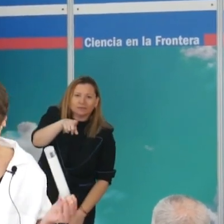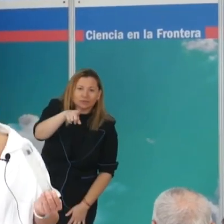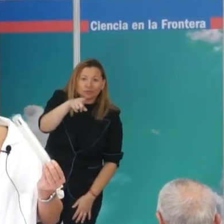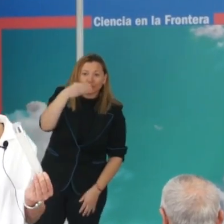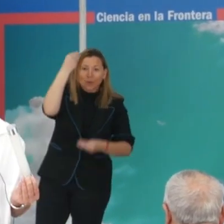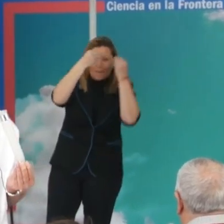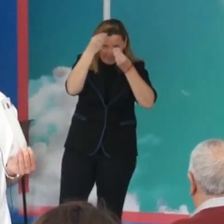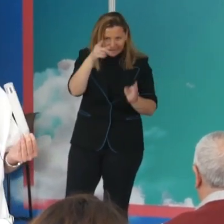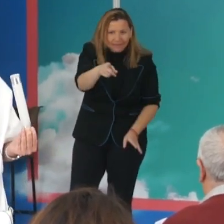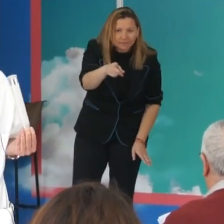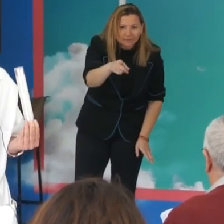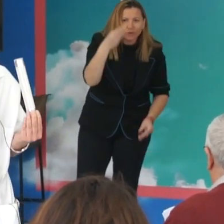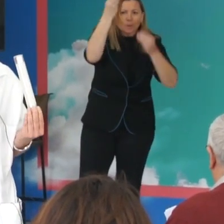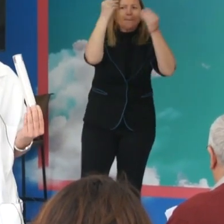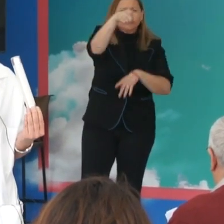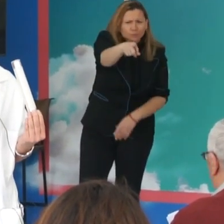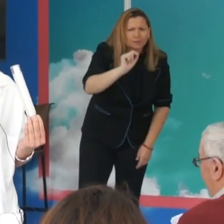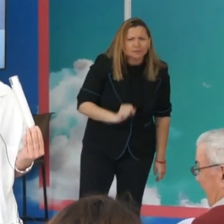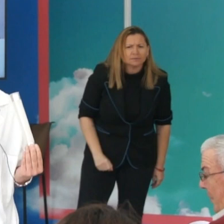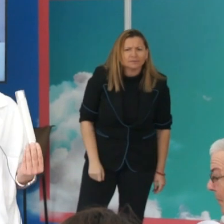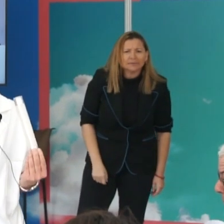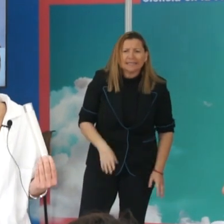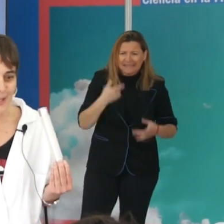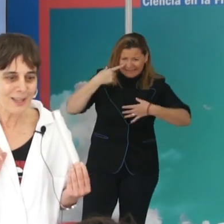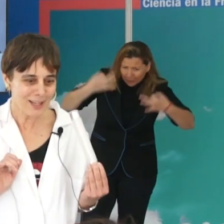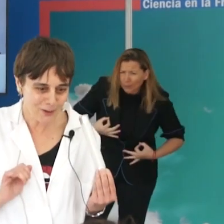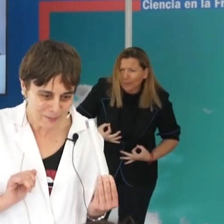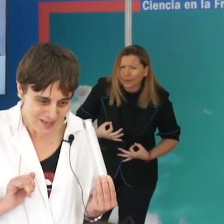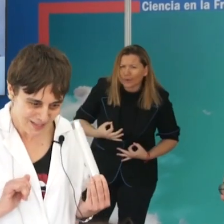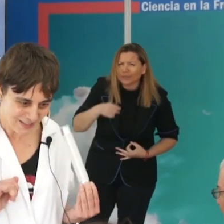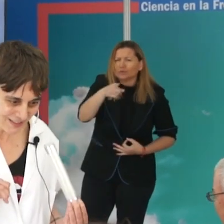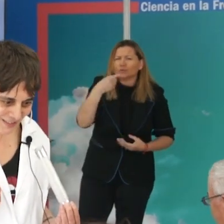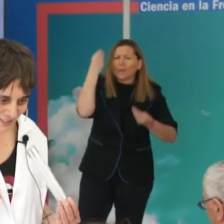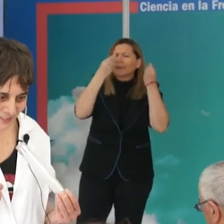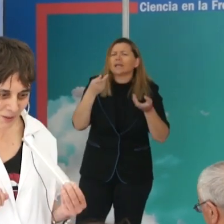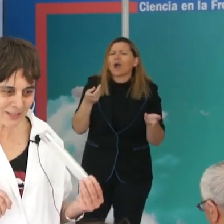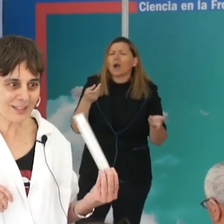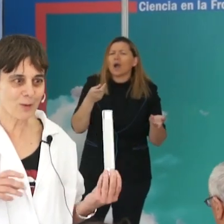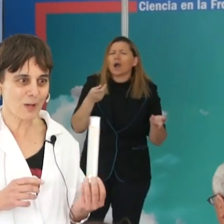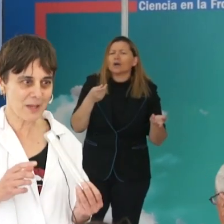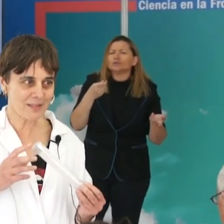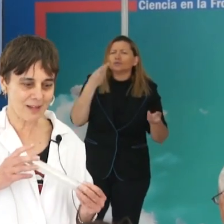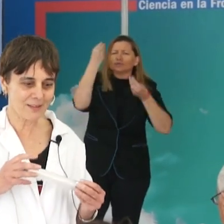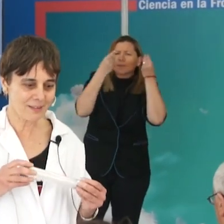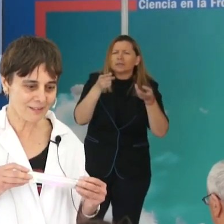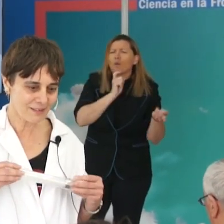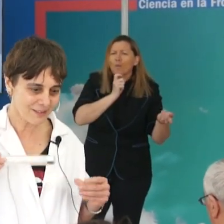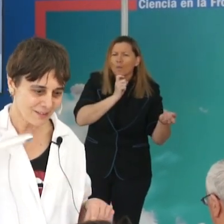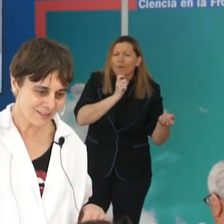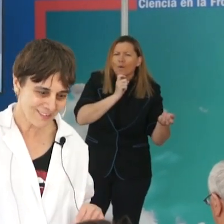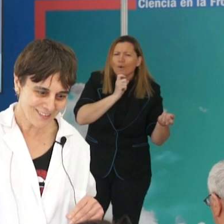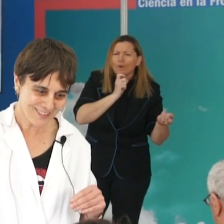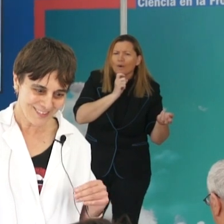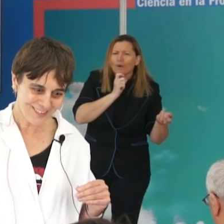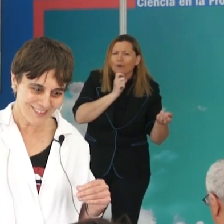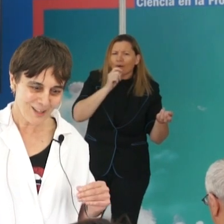¿Piensa? Primero, ¿tú piensas? Sí. ¿Seguro? ¿Y con qué piensas? ¿Con qué crees tú que piensas? No